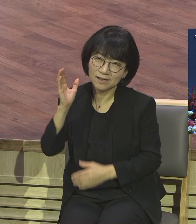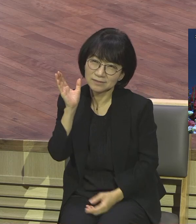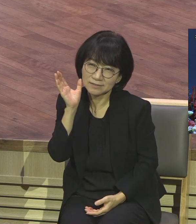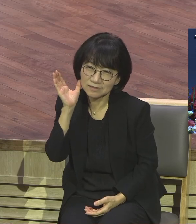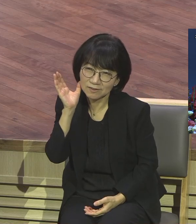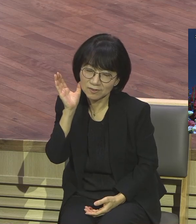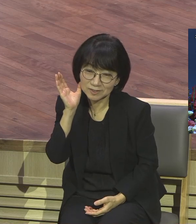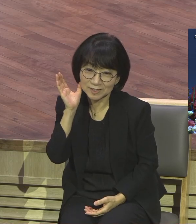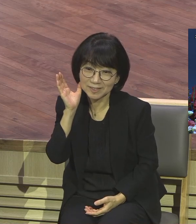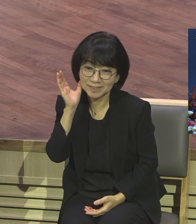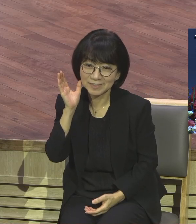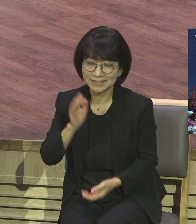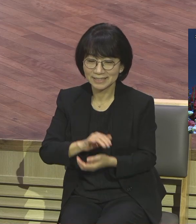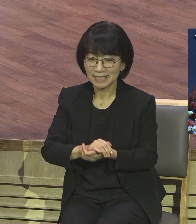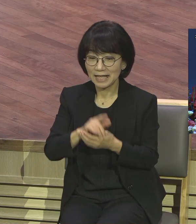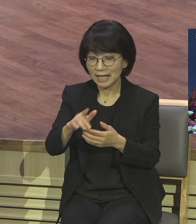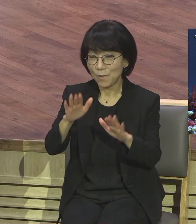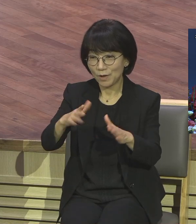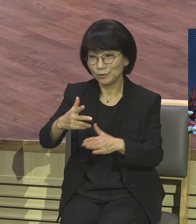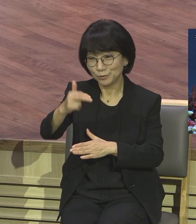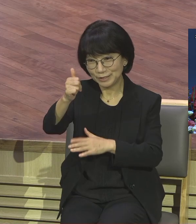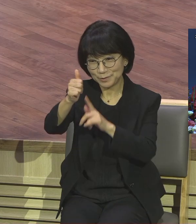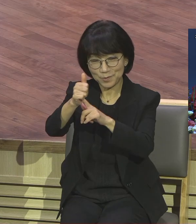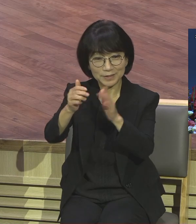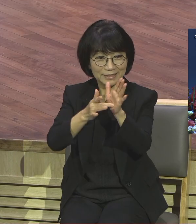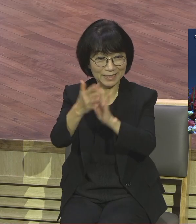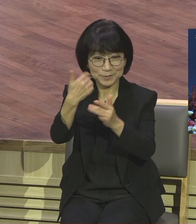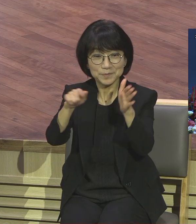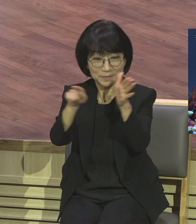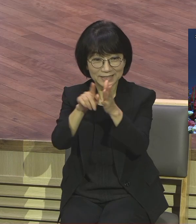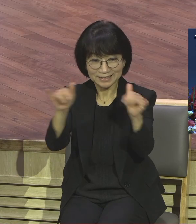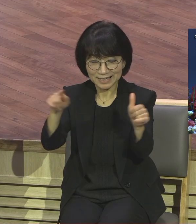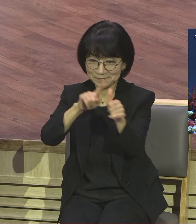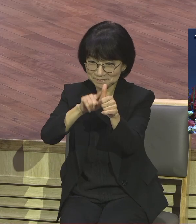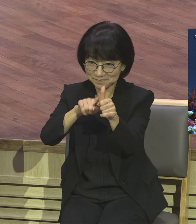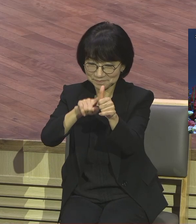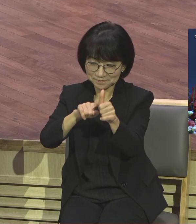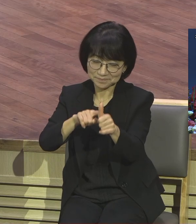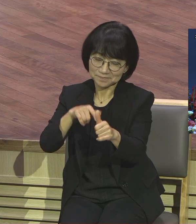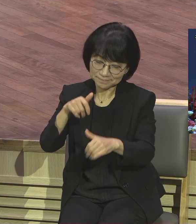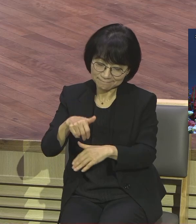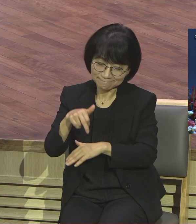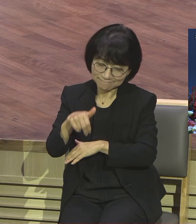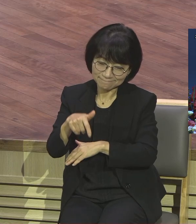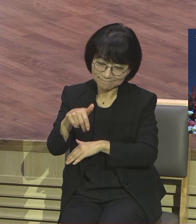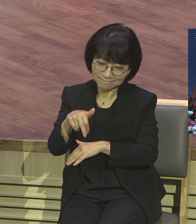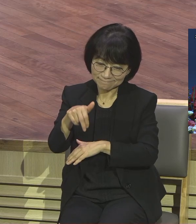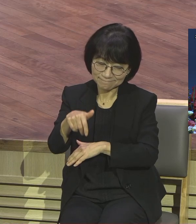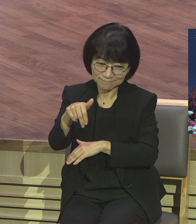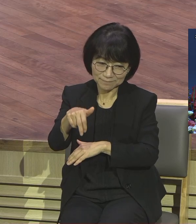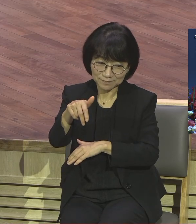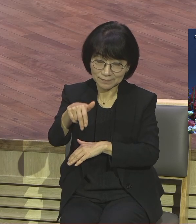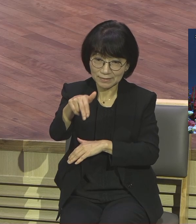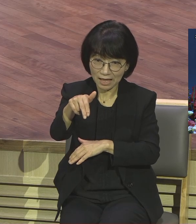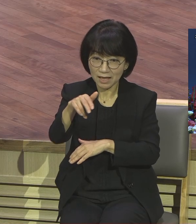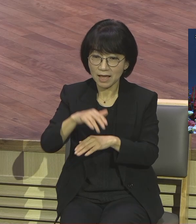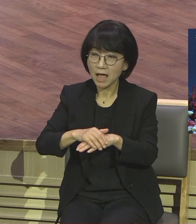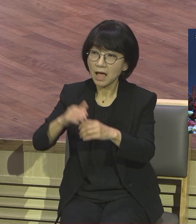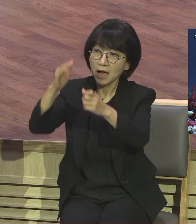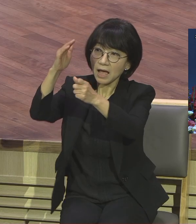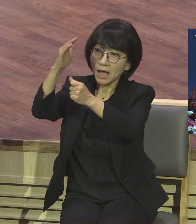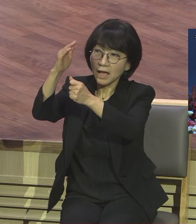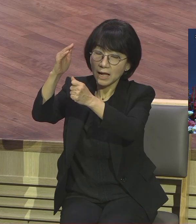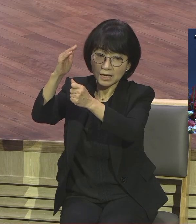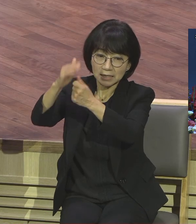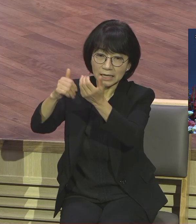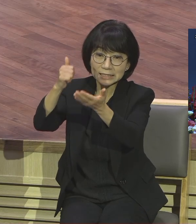이 철로역증에 보면요, 주인공이 크리스찬인 기독도가 하나님의 이 무기창고를 구경하는